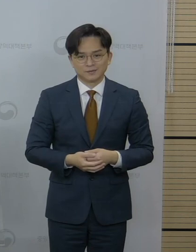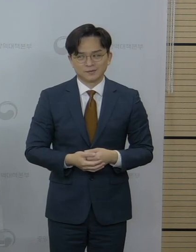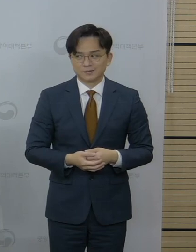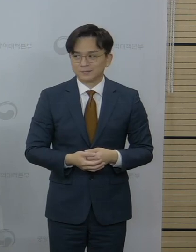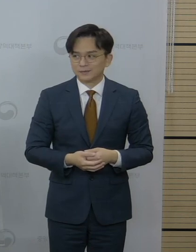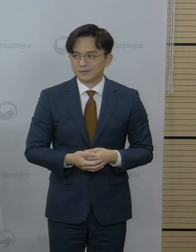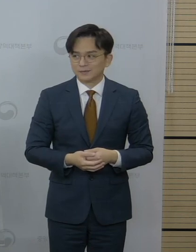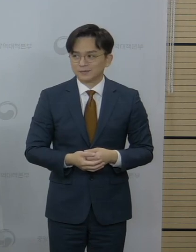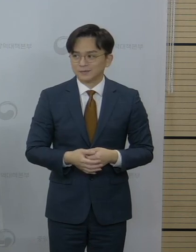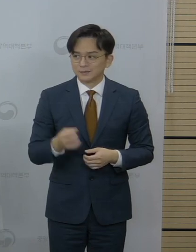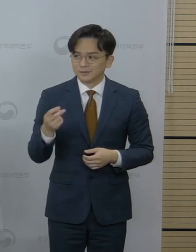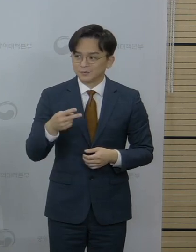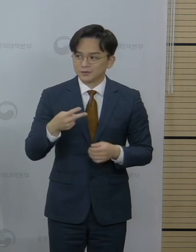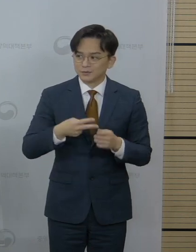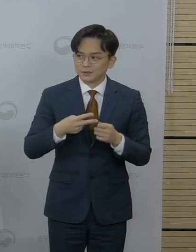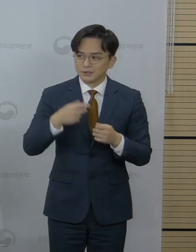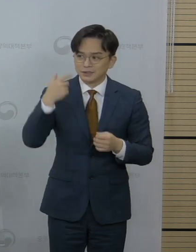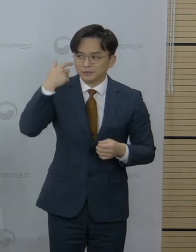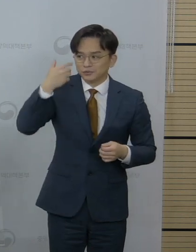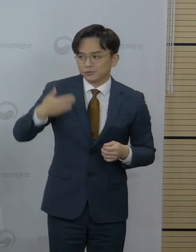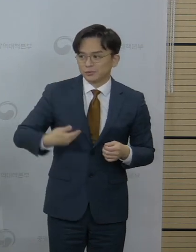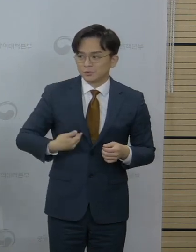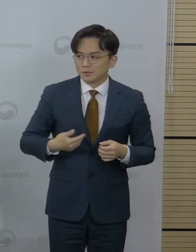그리고 두 번째 질문하신 부분,